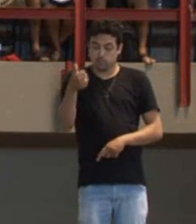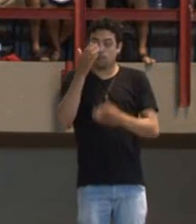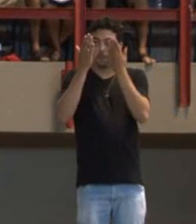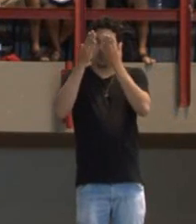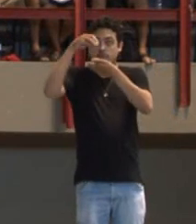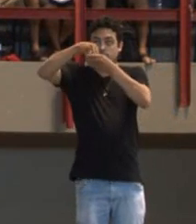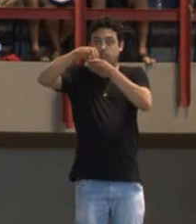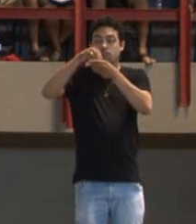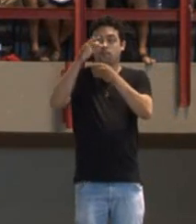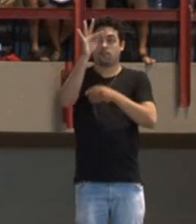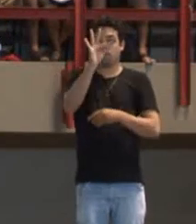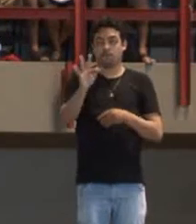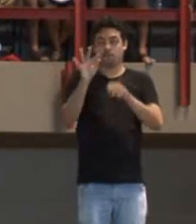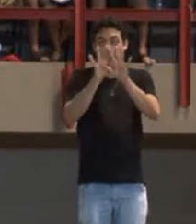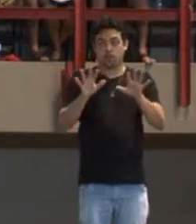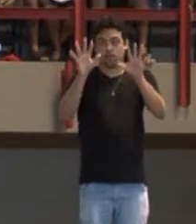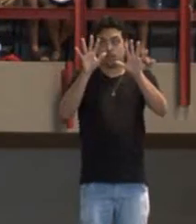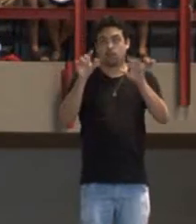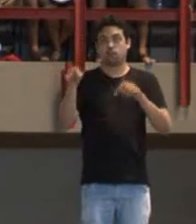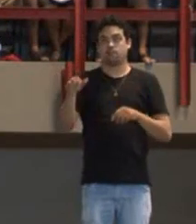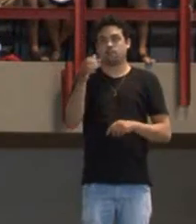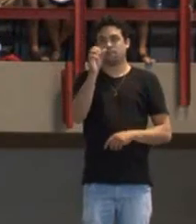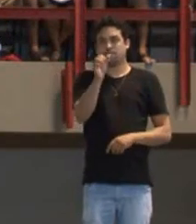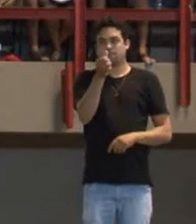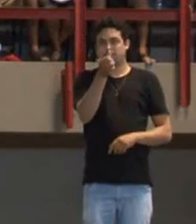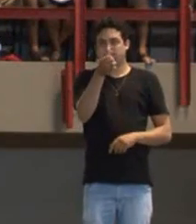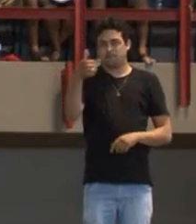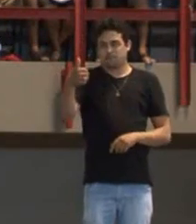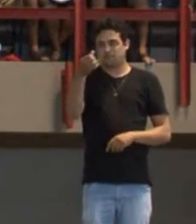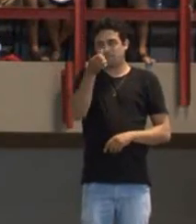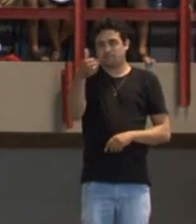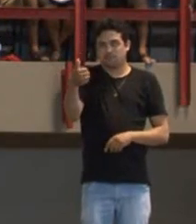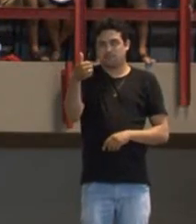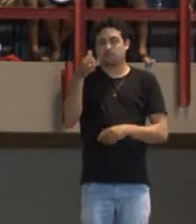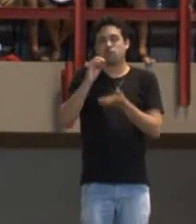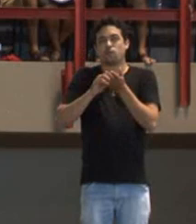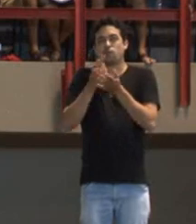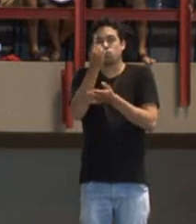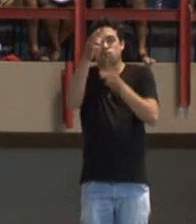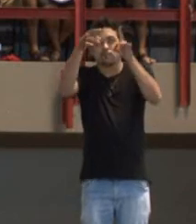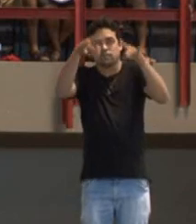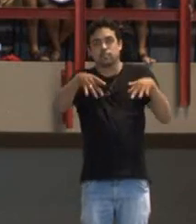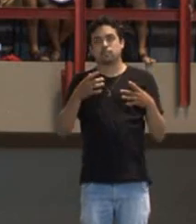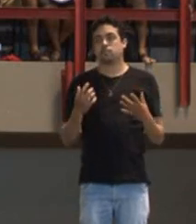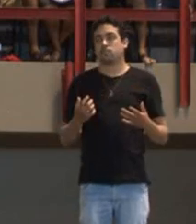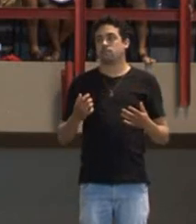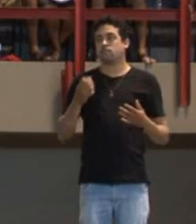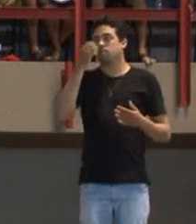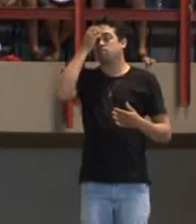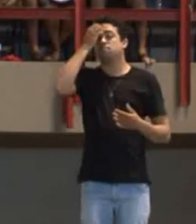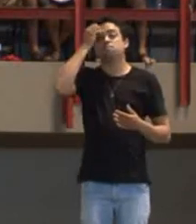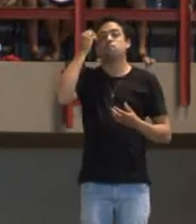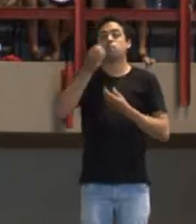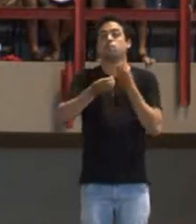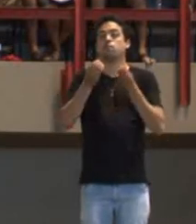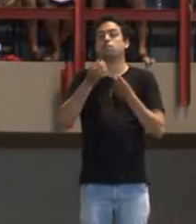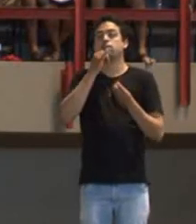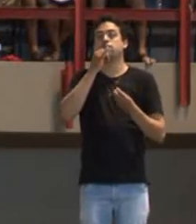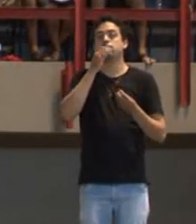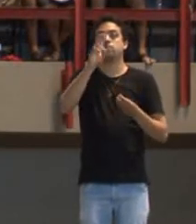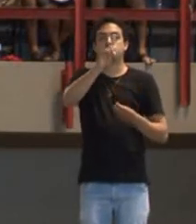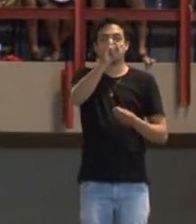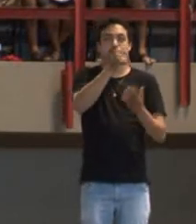Federal. Aí, bom, 61, só precisava um desistir, né? Aí como é que funciona? Tem o dia